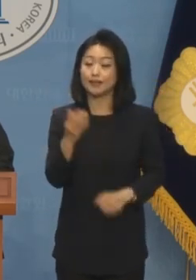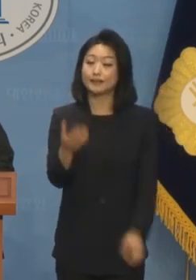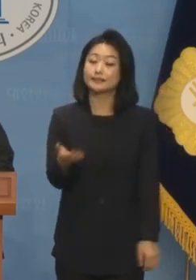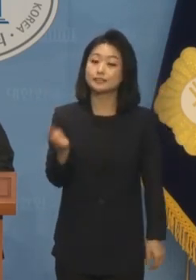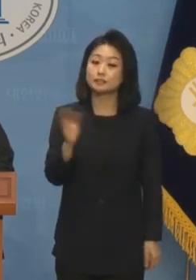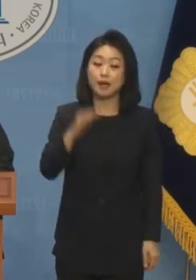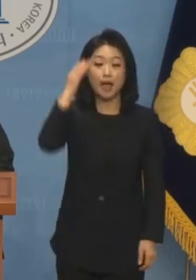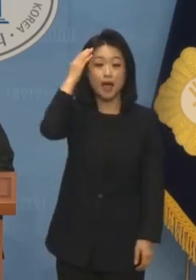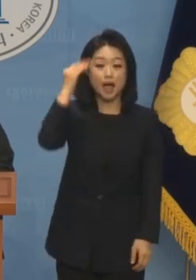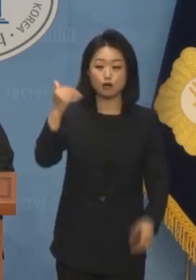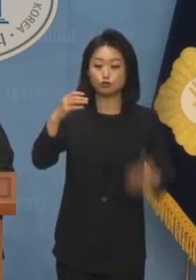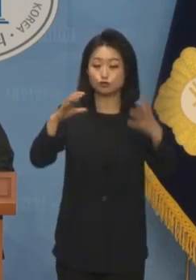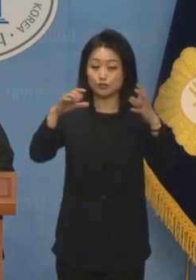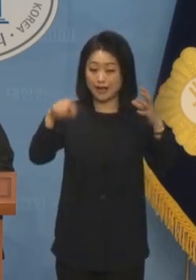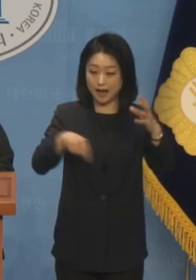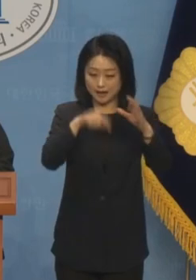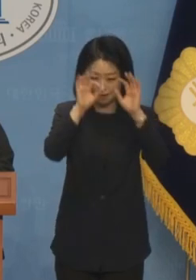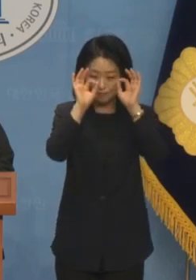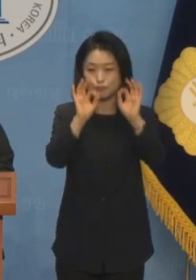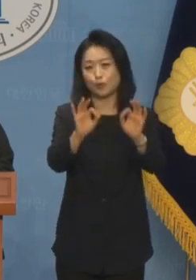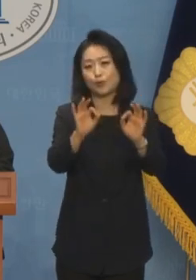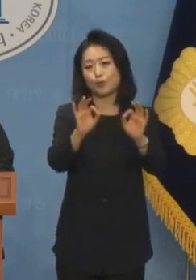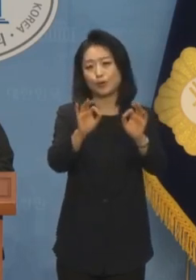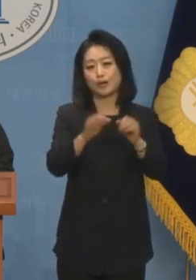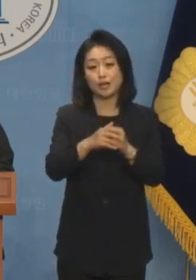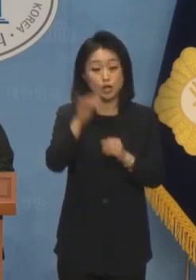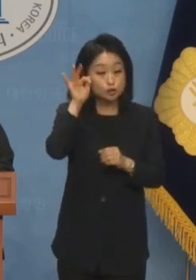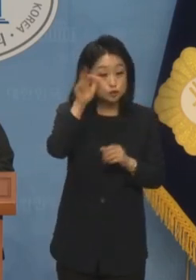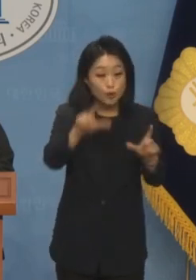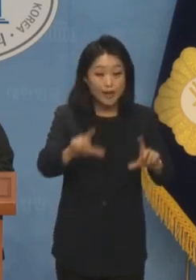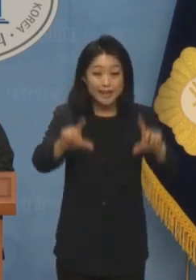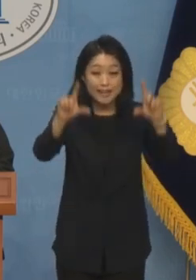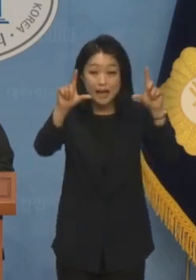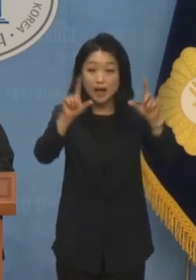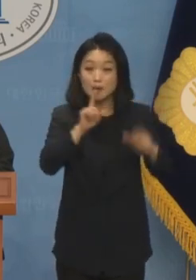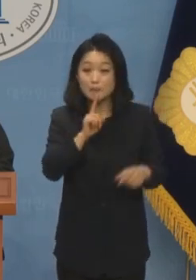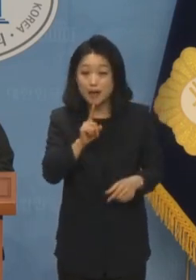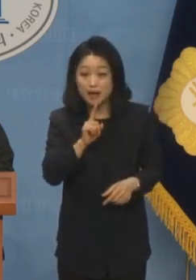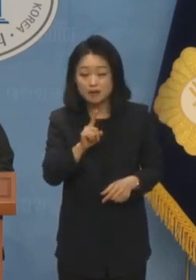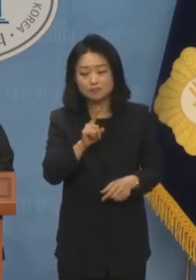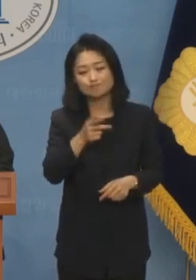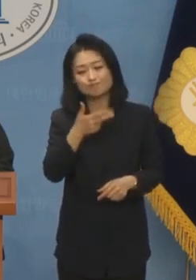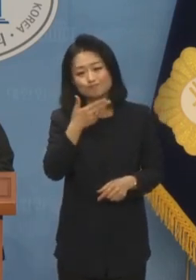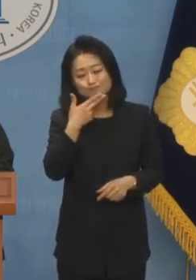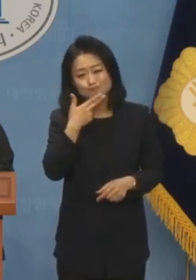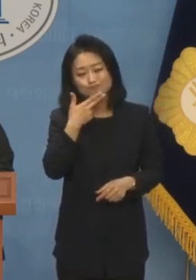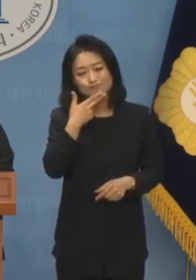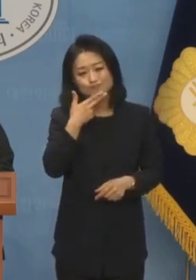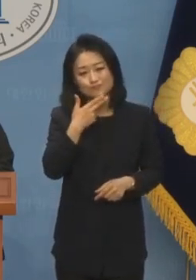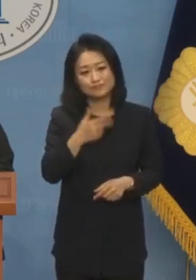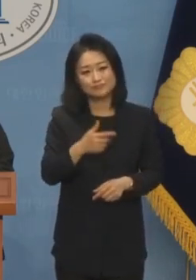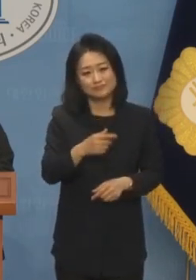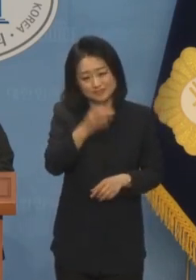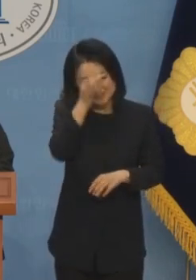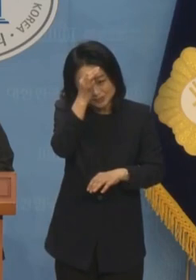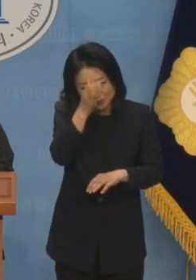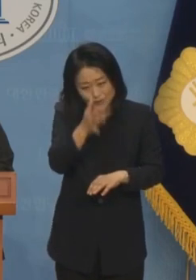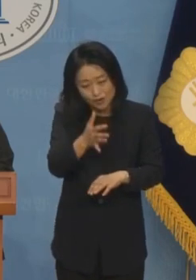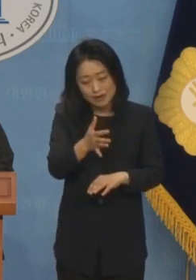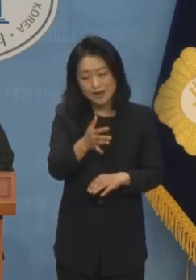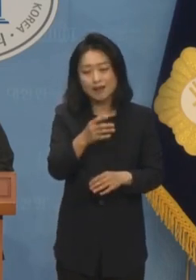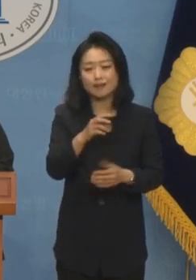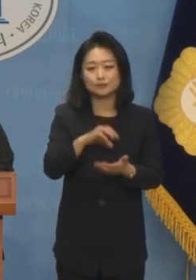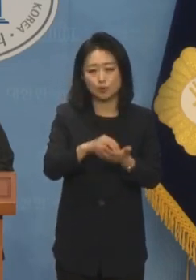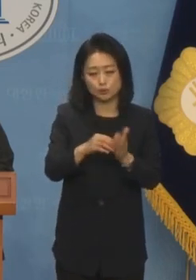그러나 우리 대한민국의 현실은 추모의 날을 거론하는 것조차도 송구스러울 만큼